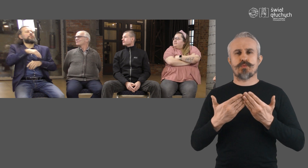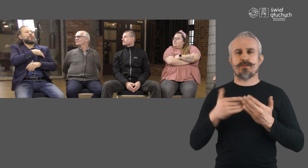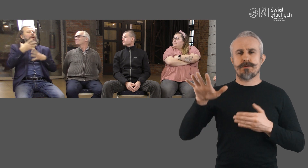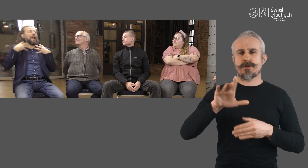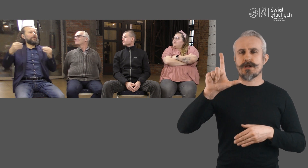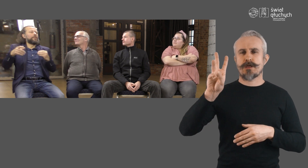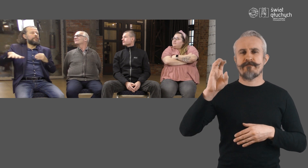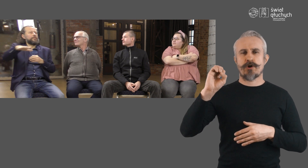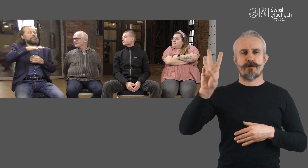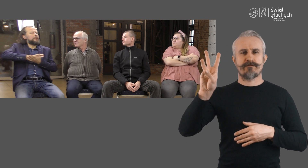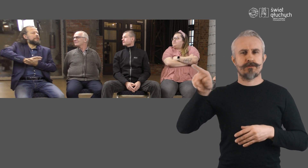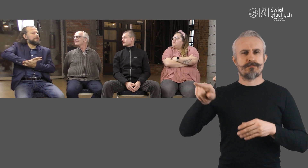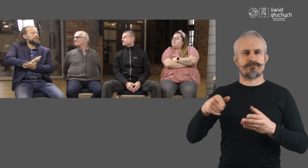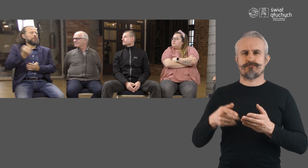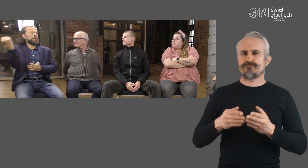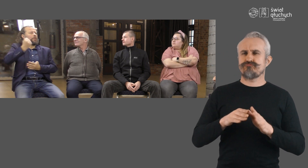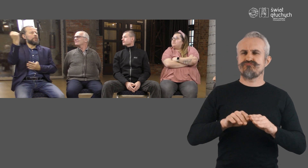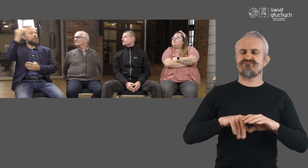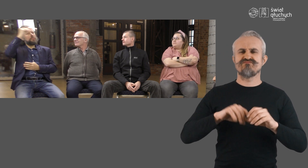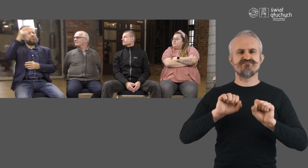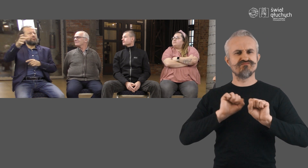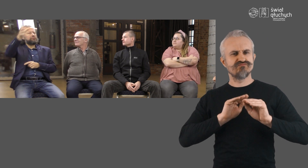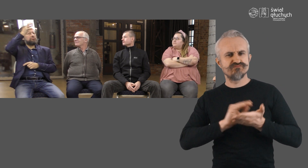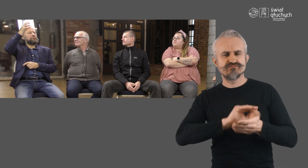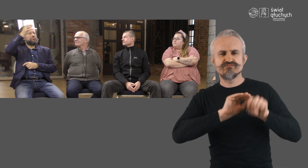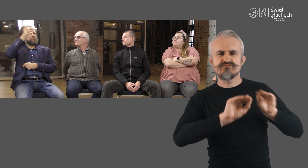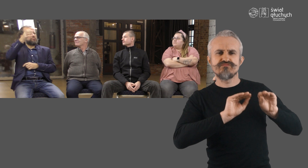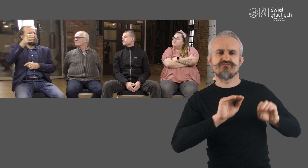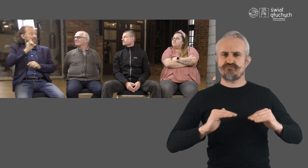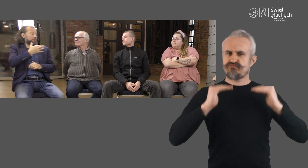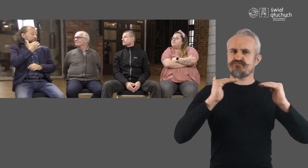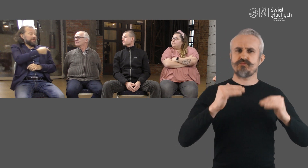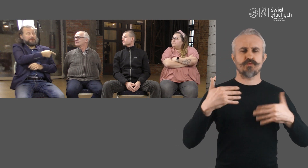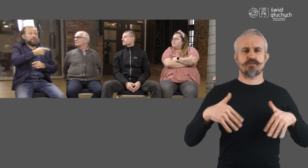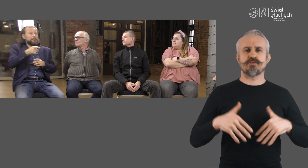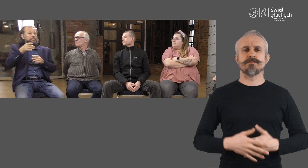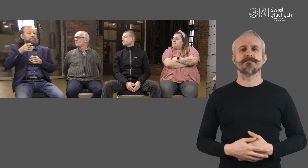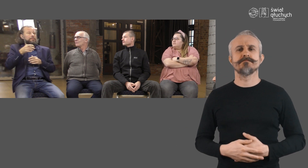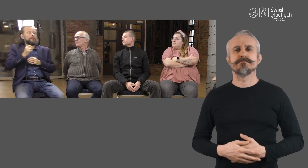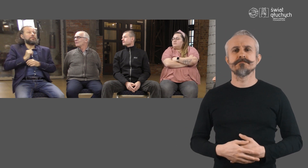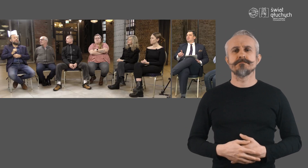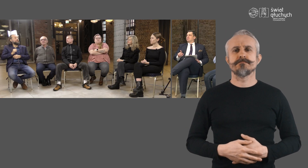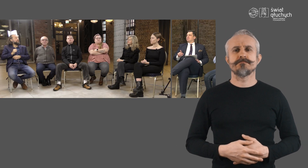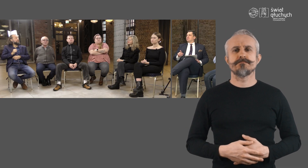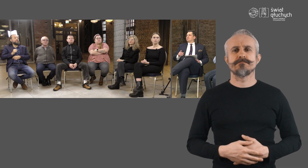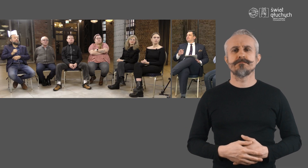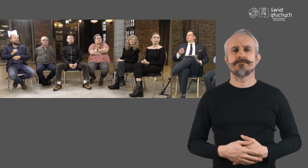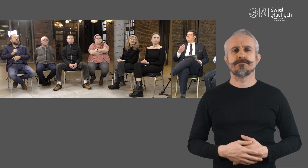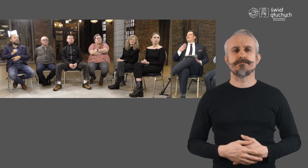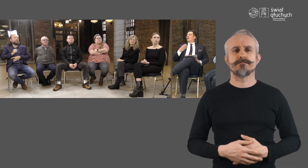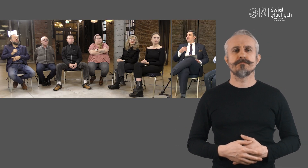dziadkowie, gusi wcześniej byli gdzieś tam bardziej, no musieli się, tak jak było wcześniej